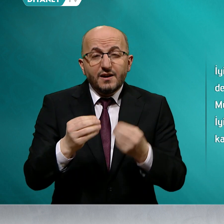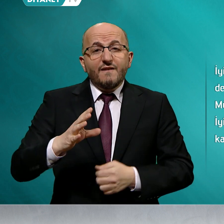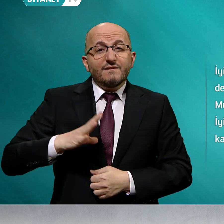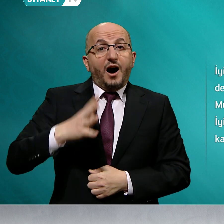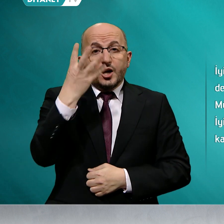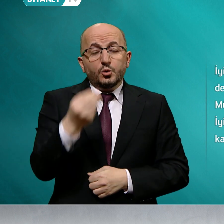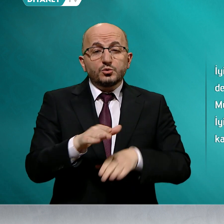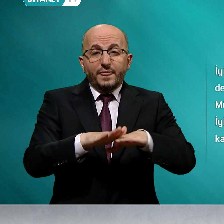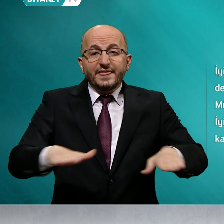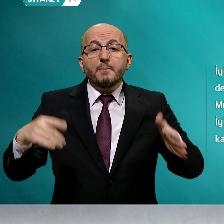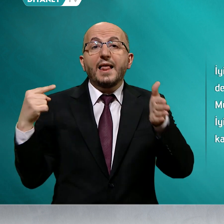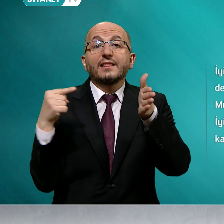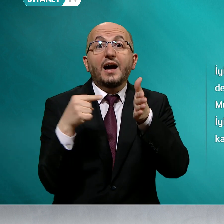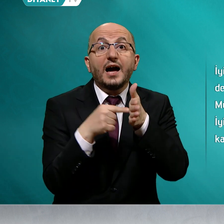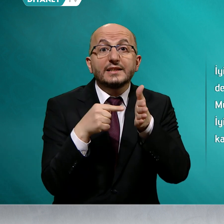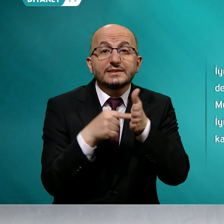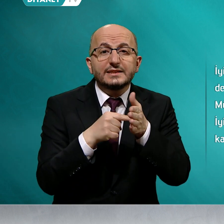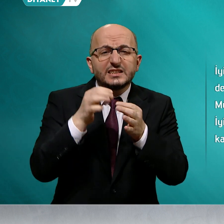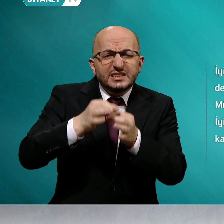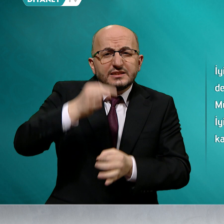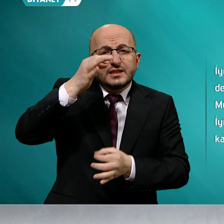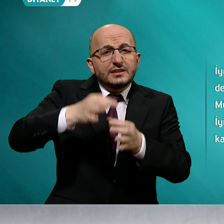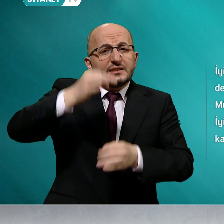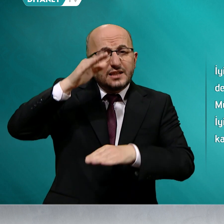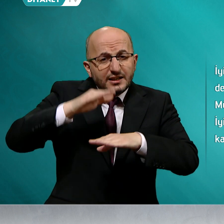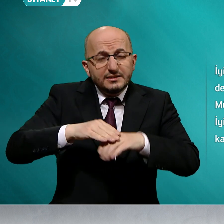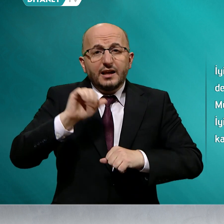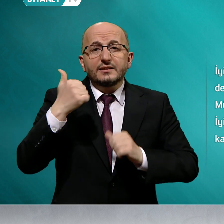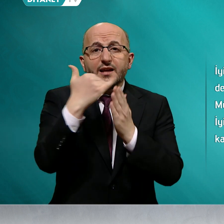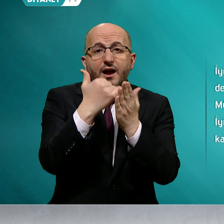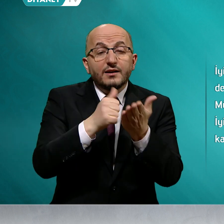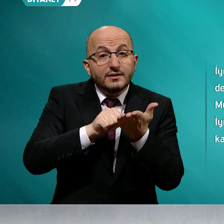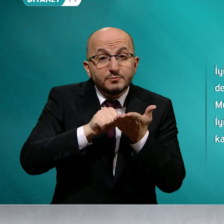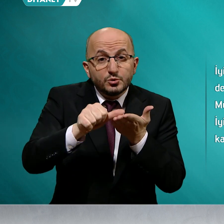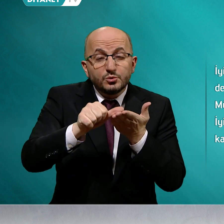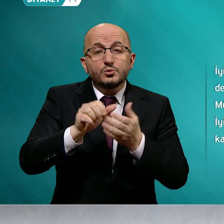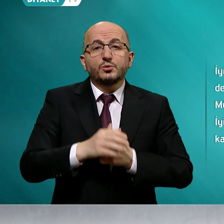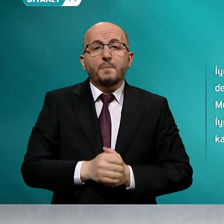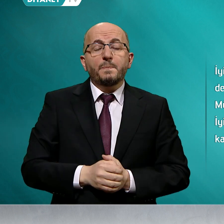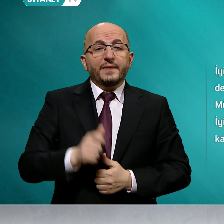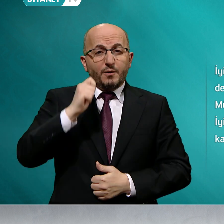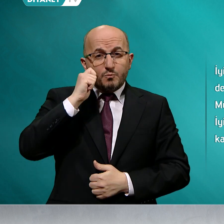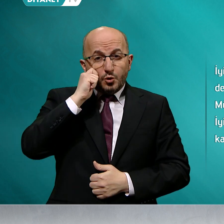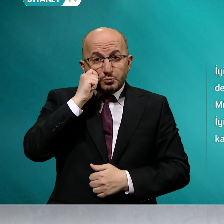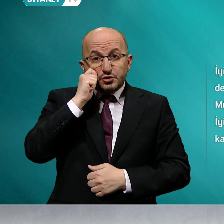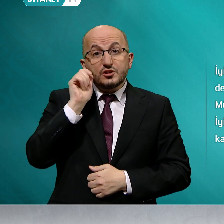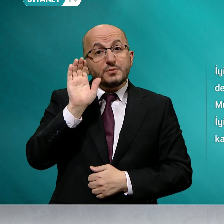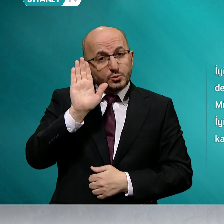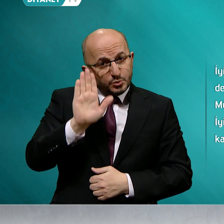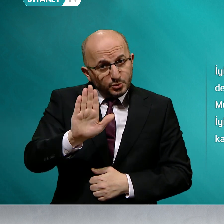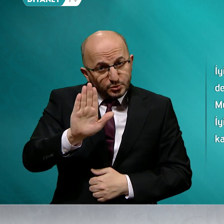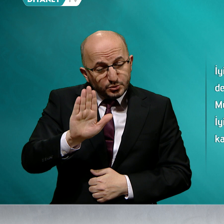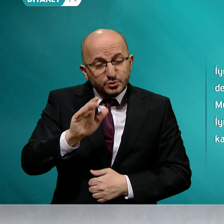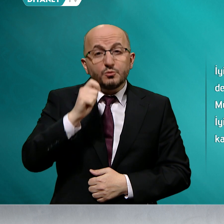İyilik, varoluşun temel gayesidir. İnsanı insan kılan değerlerin bütünüdür. Mümince